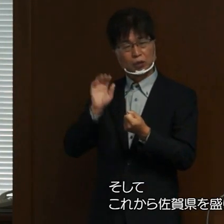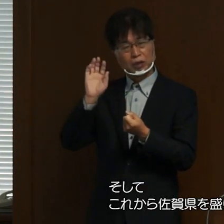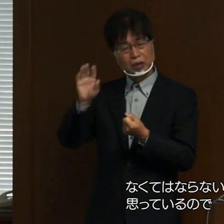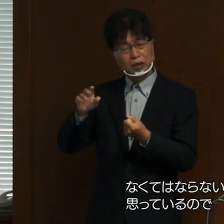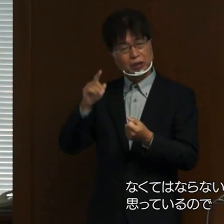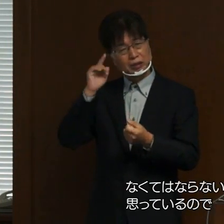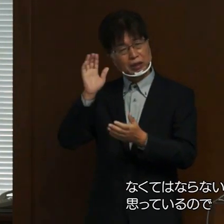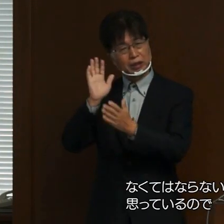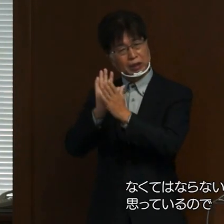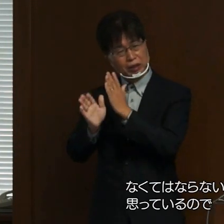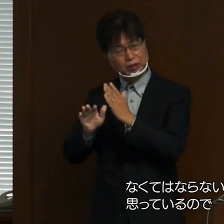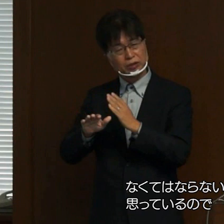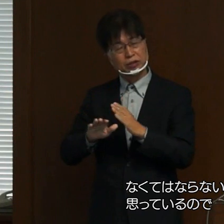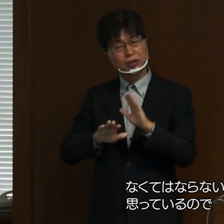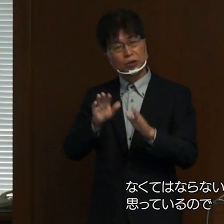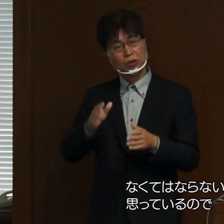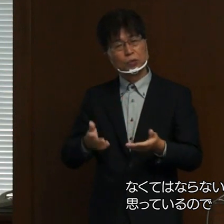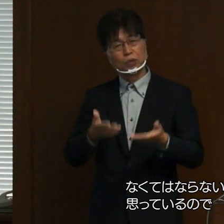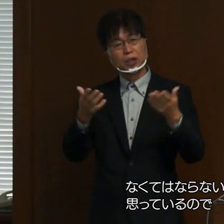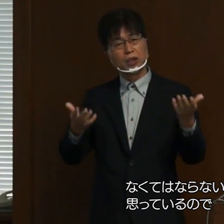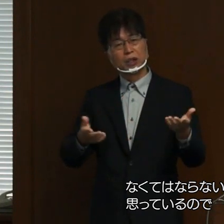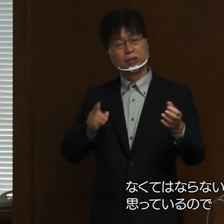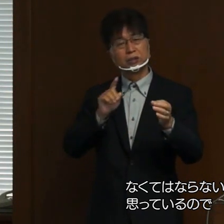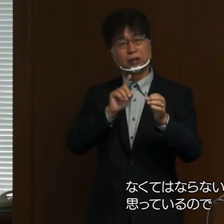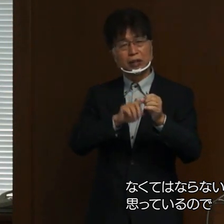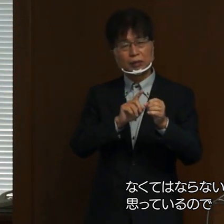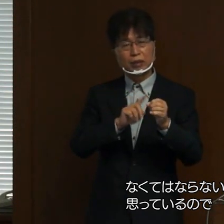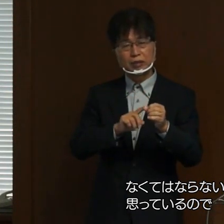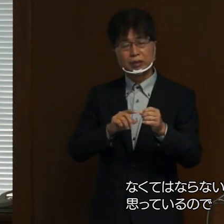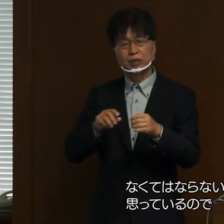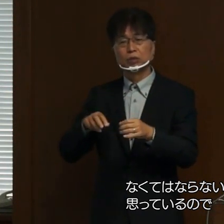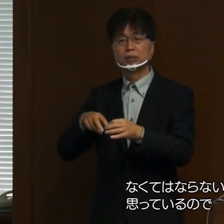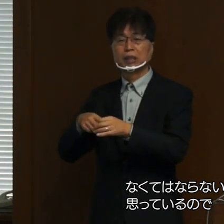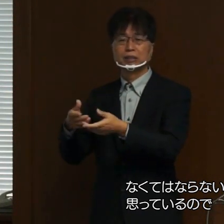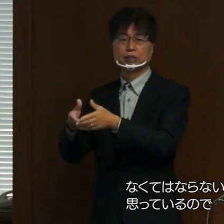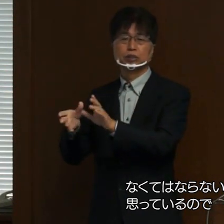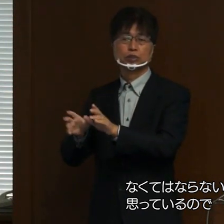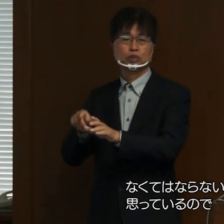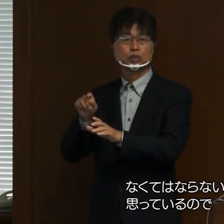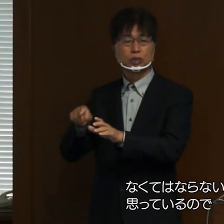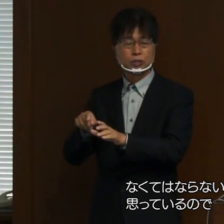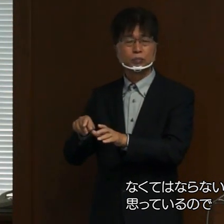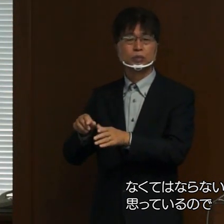ていくときになくてはならない、大切なチームだと思っているので、